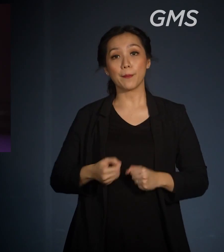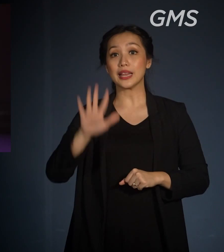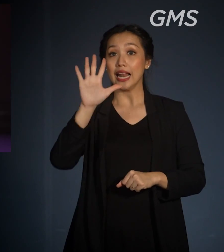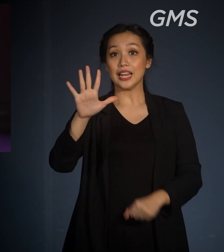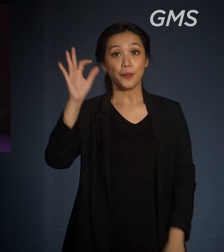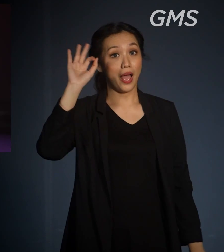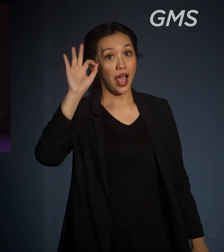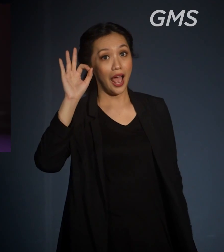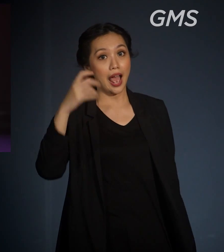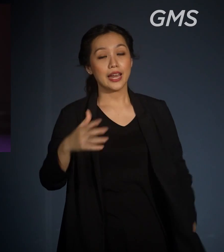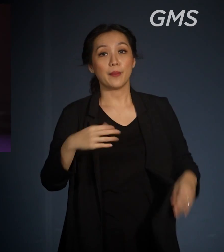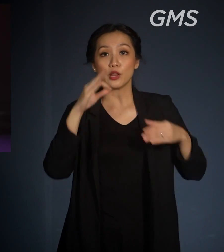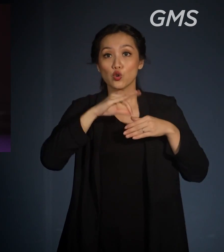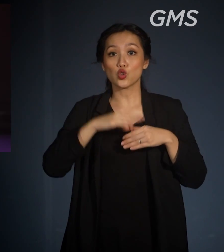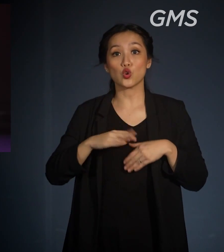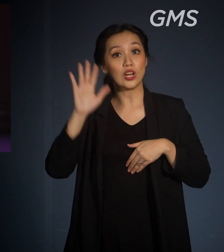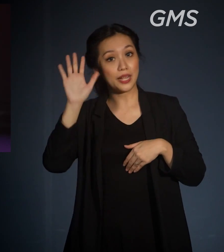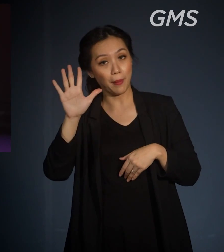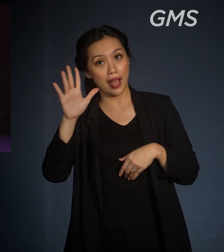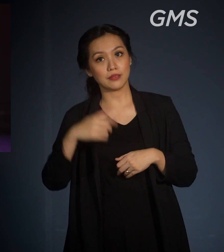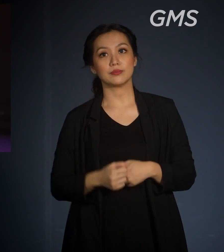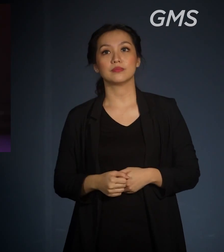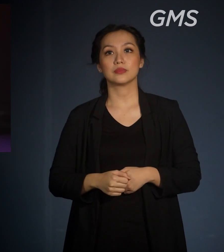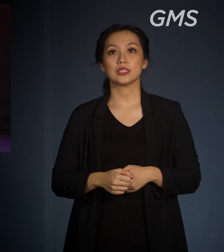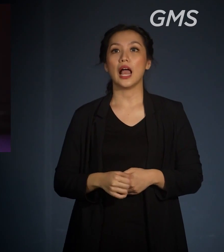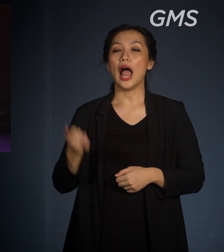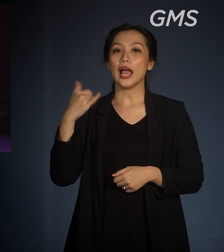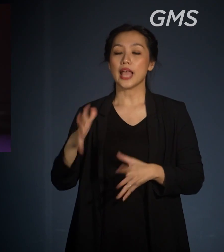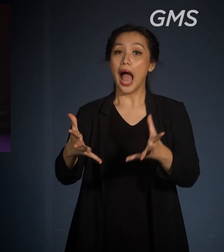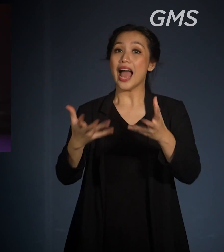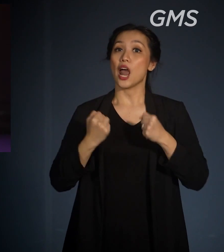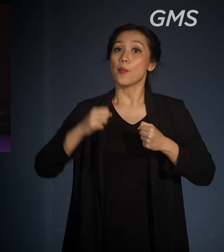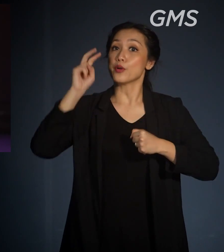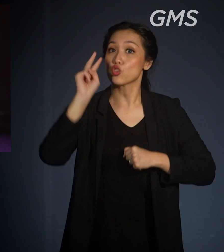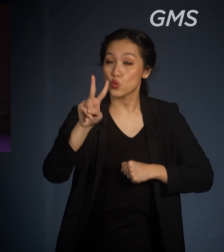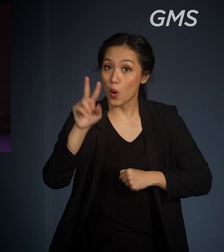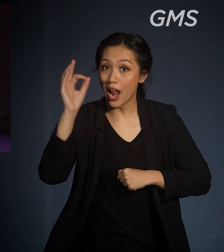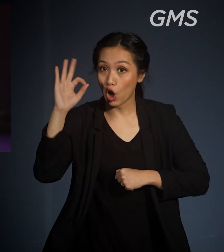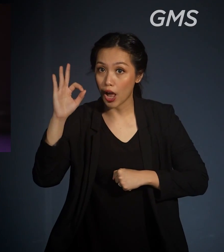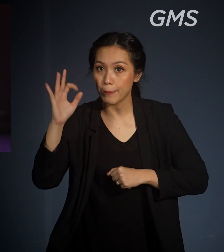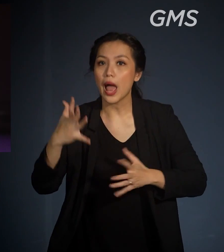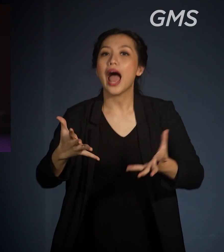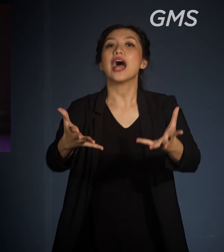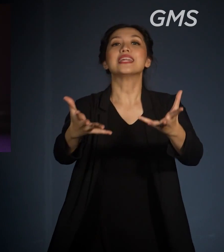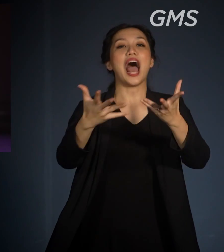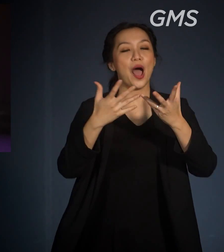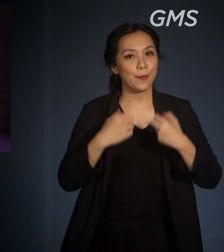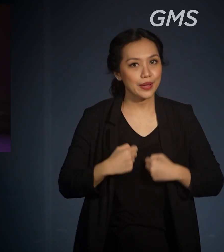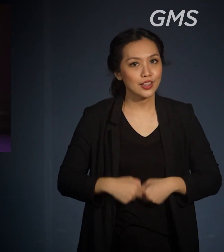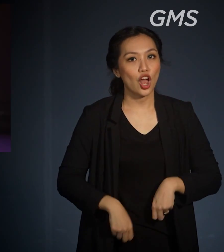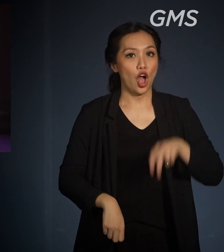memperoleh laba 5, dan yang diberikan modal 2 talenta, memperoleh laba 2 talenta,